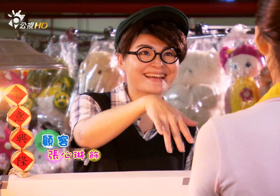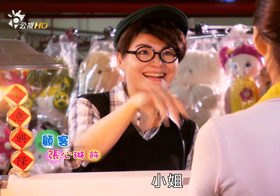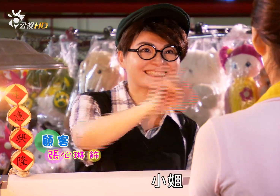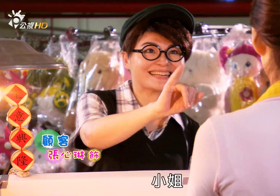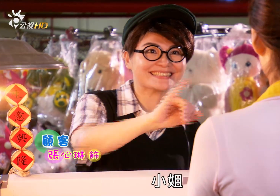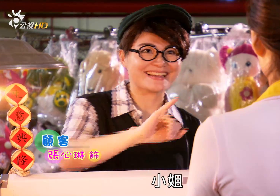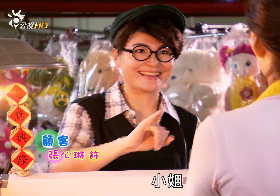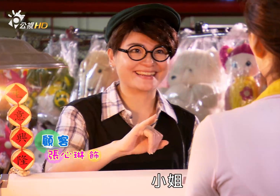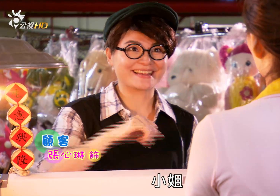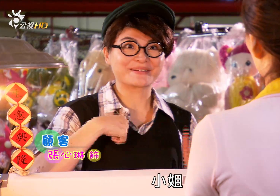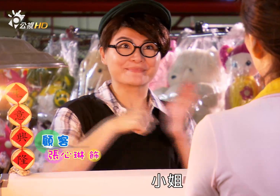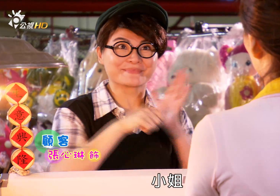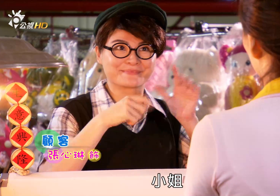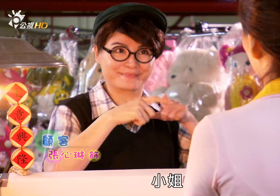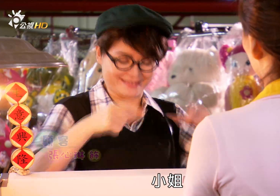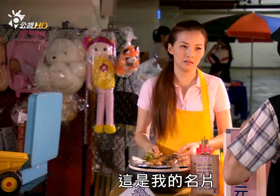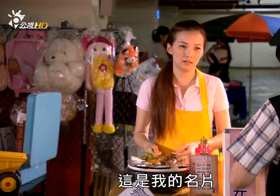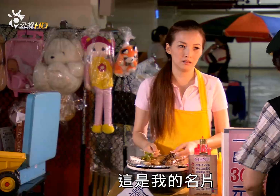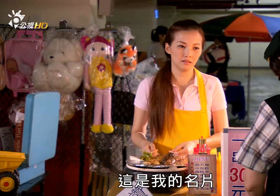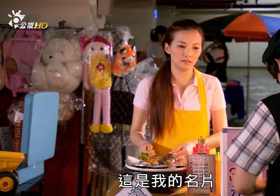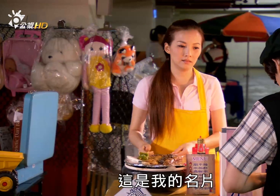小姐，这是我的名片。